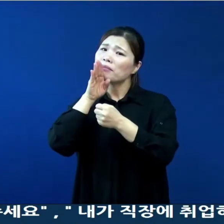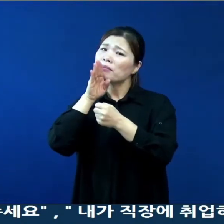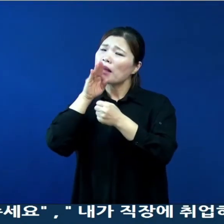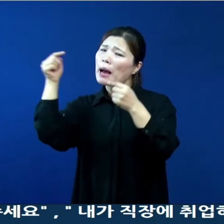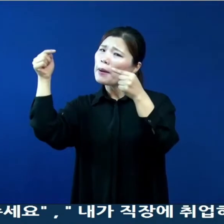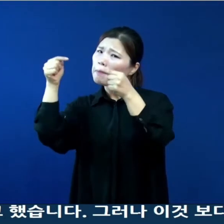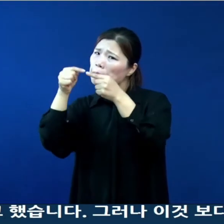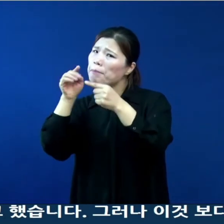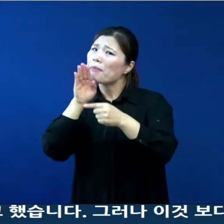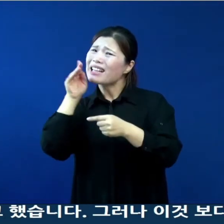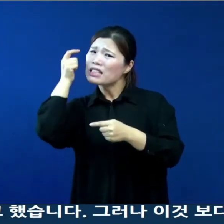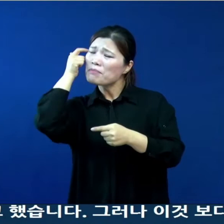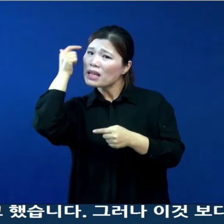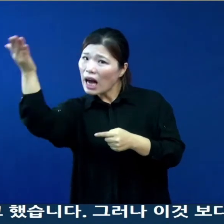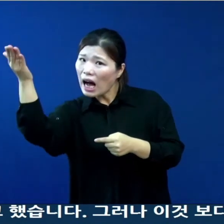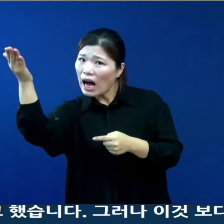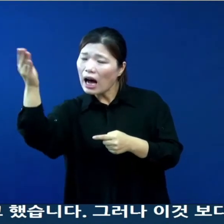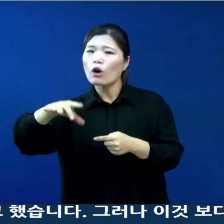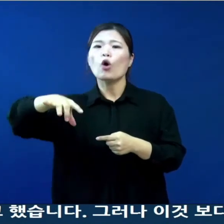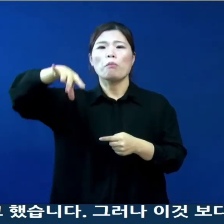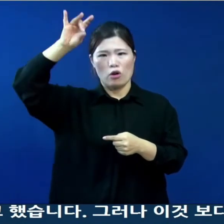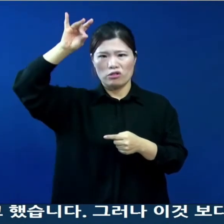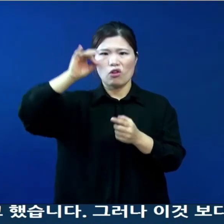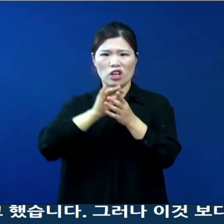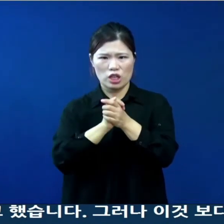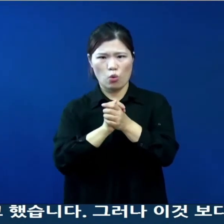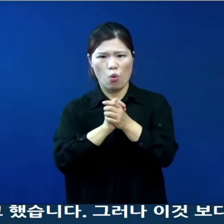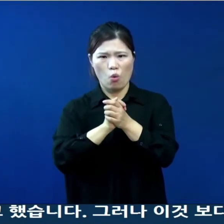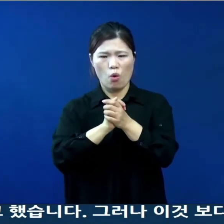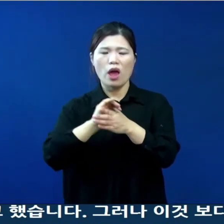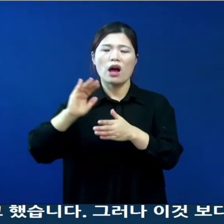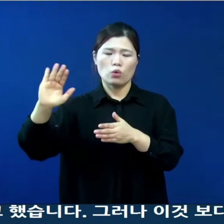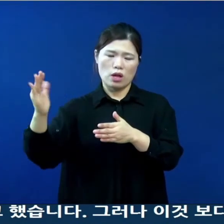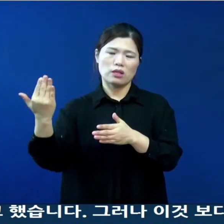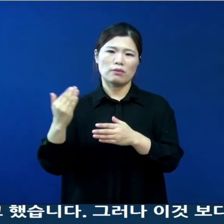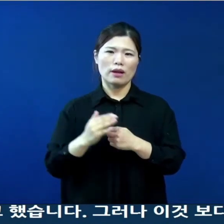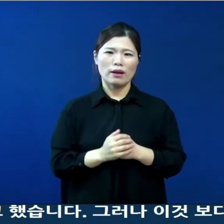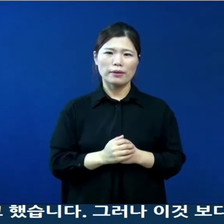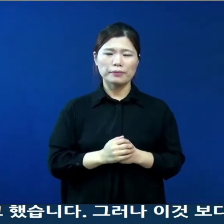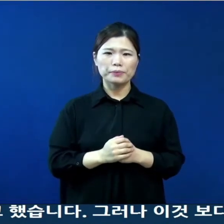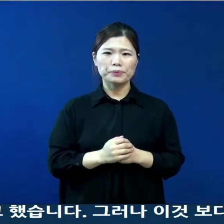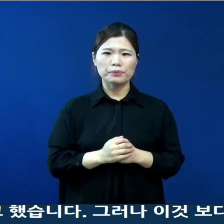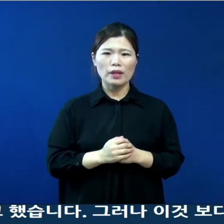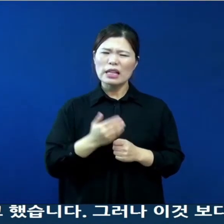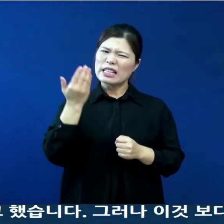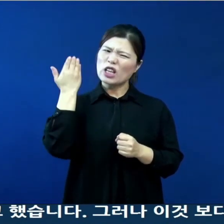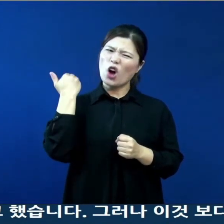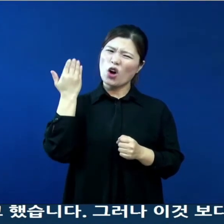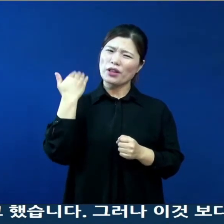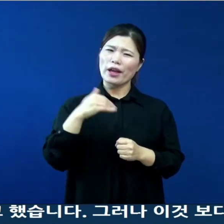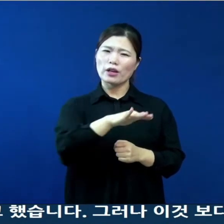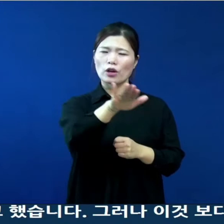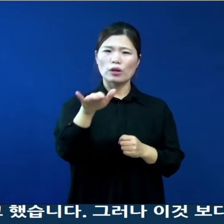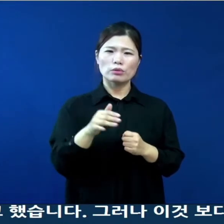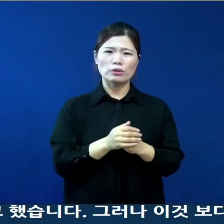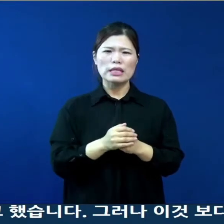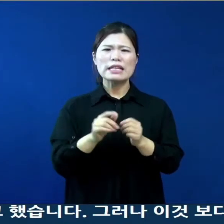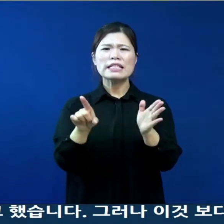인생을 인도해 주십시오라고 먼저 물어보는 게 순서가 아니겠습니까? 예전에 우리 신앙의